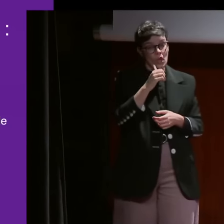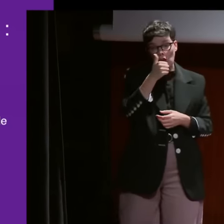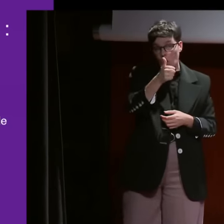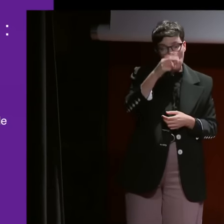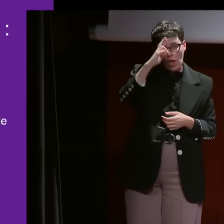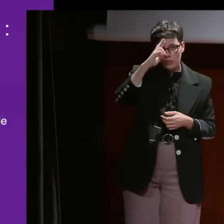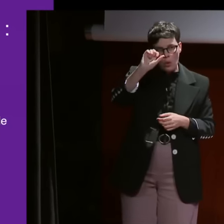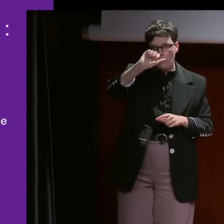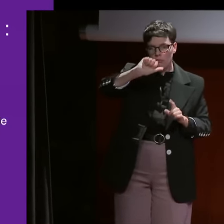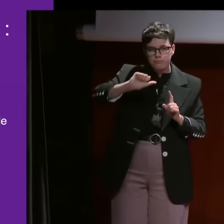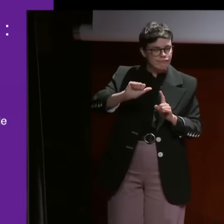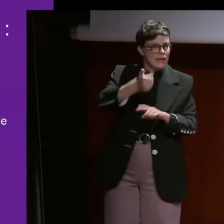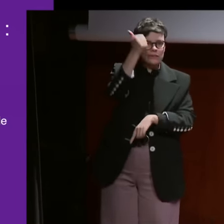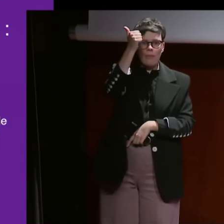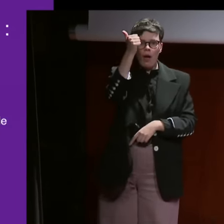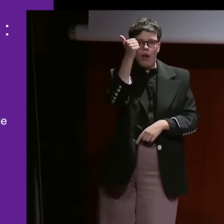que,